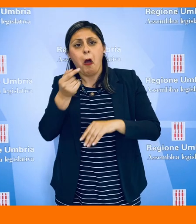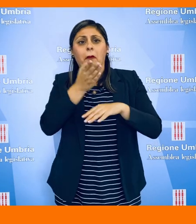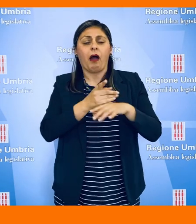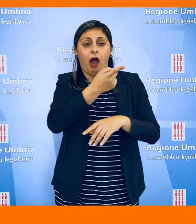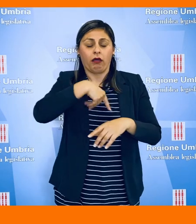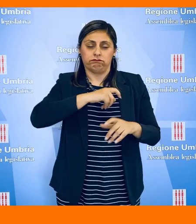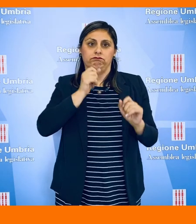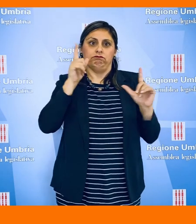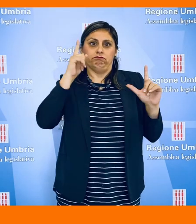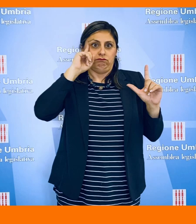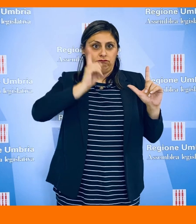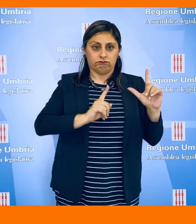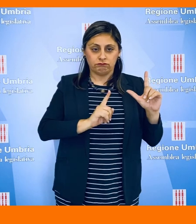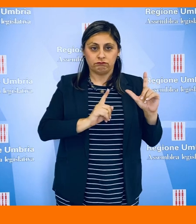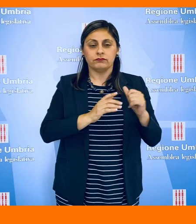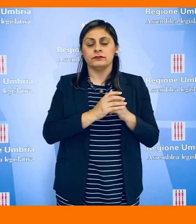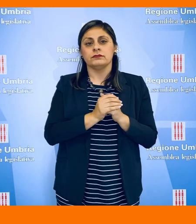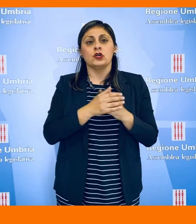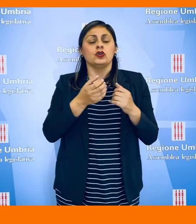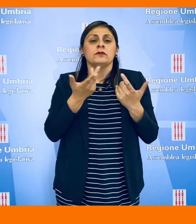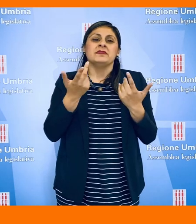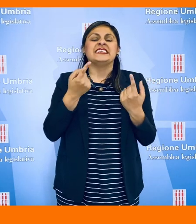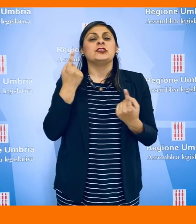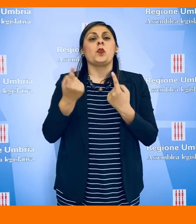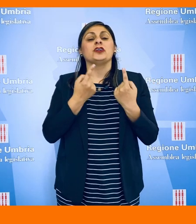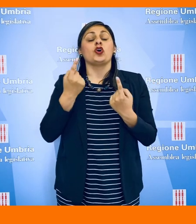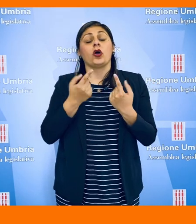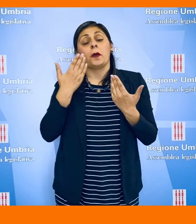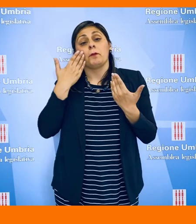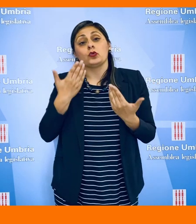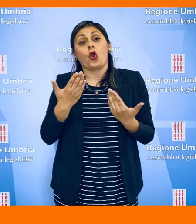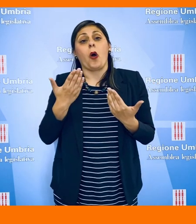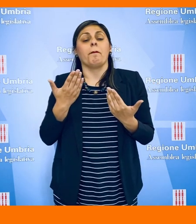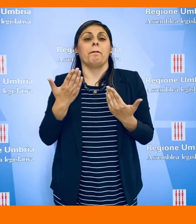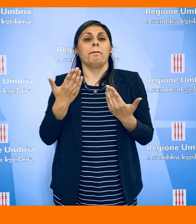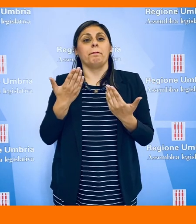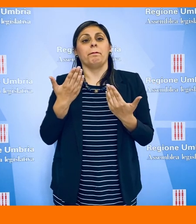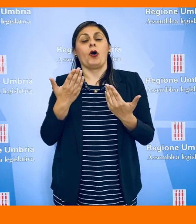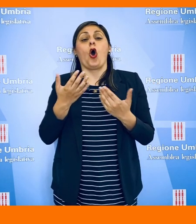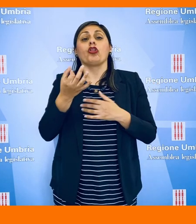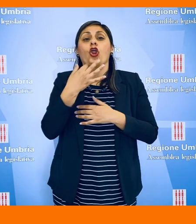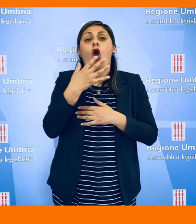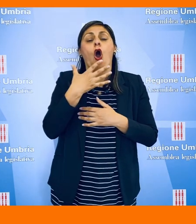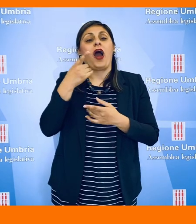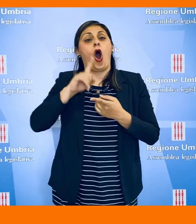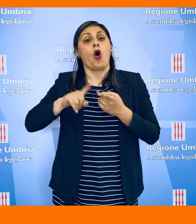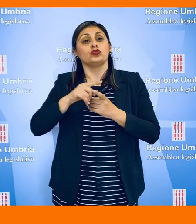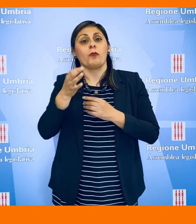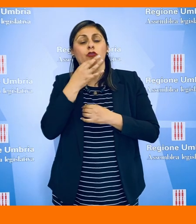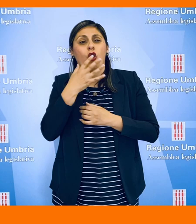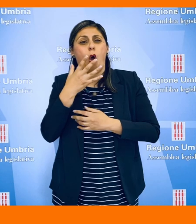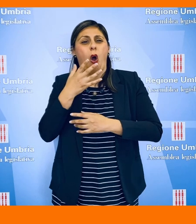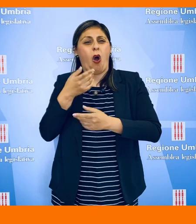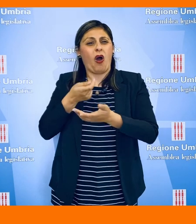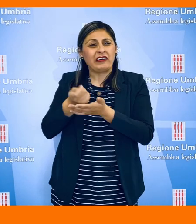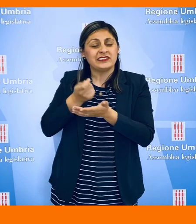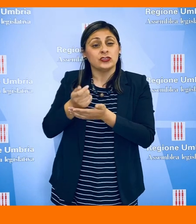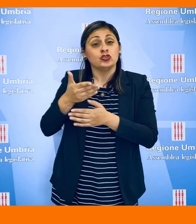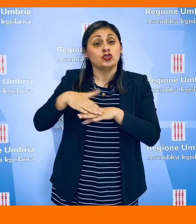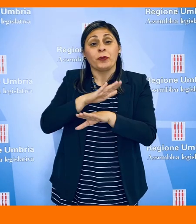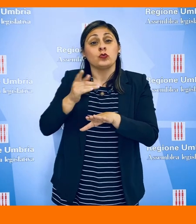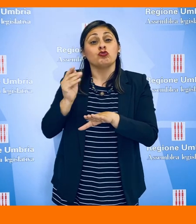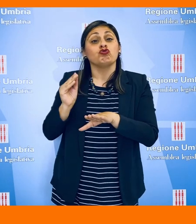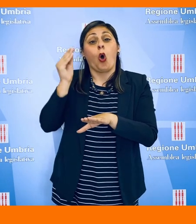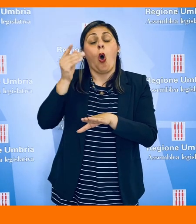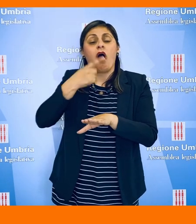sorpresa. Non è stata una sorpresa la situazione purtroppo del traffico di droghe e del consumo, soprattutto da parte dei più giovani. La